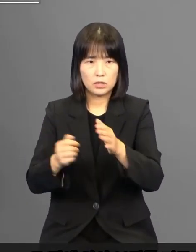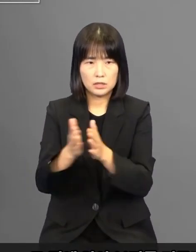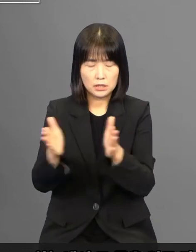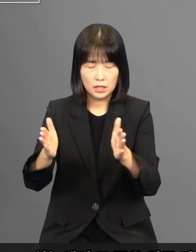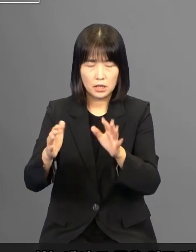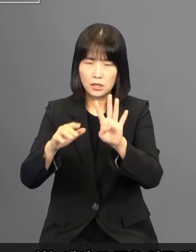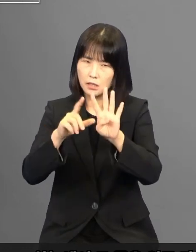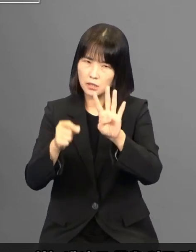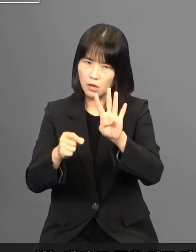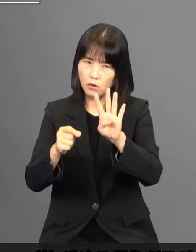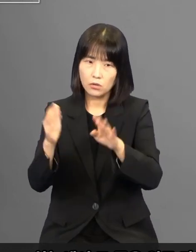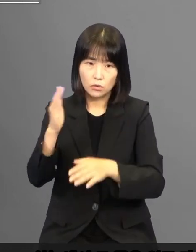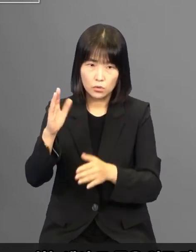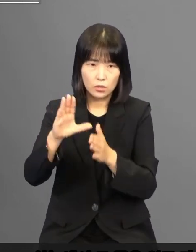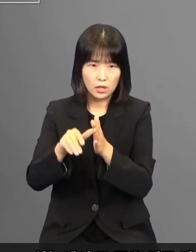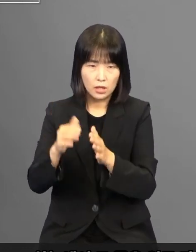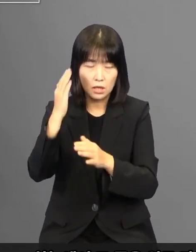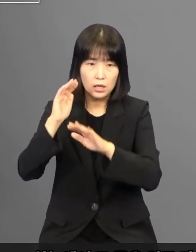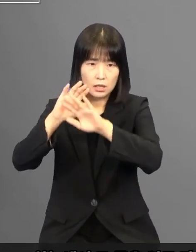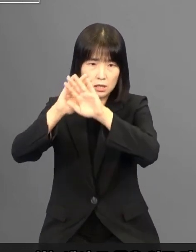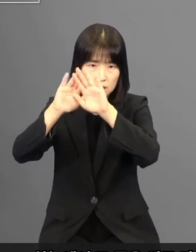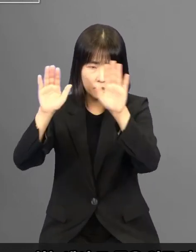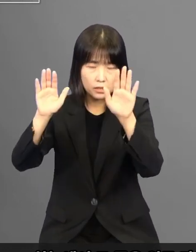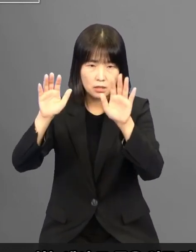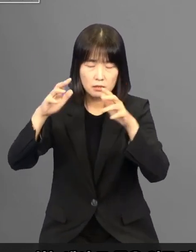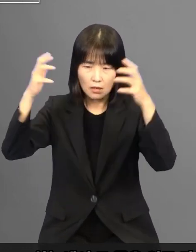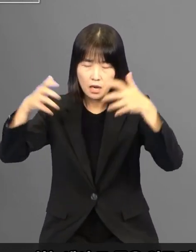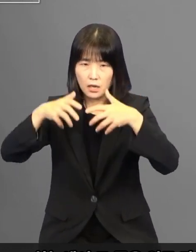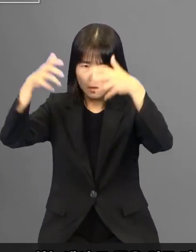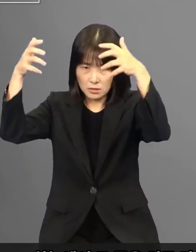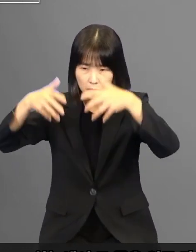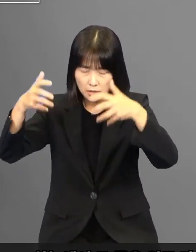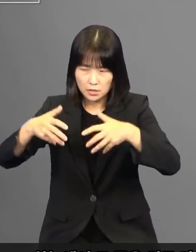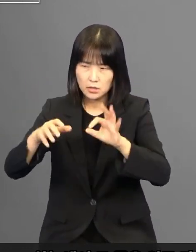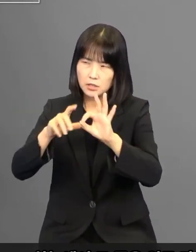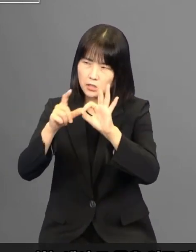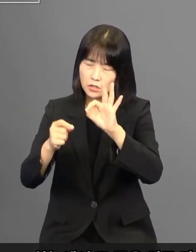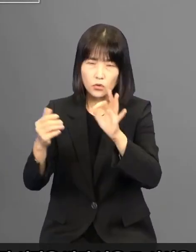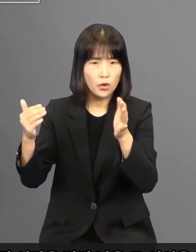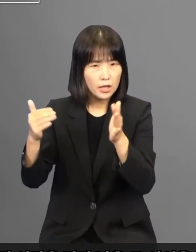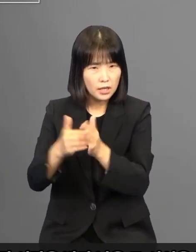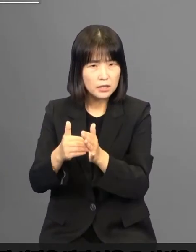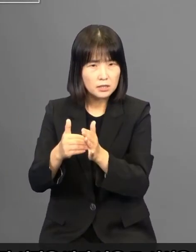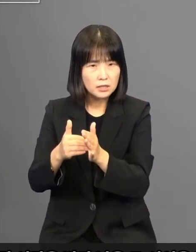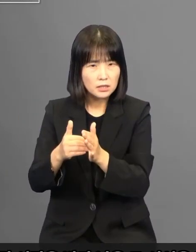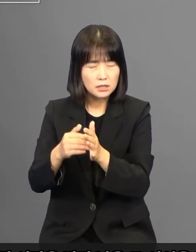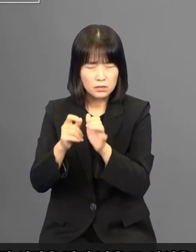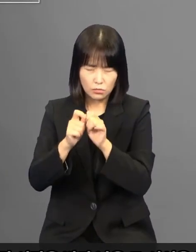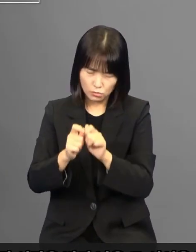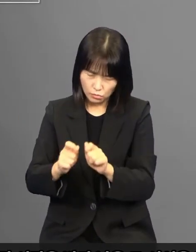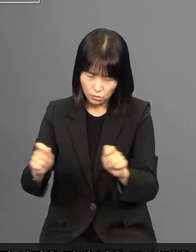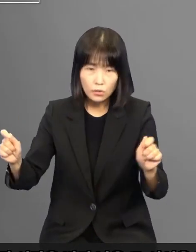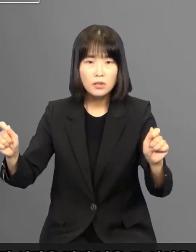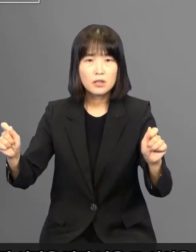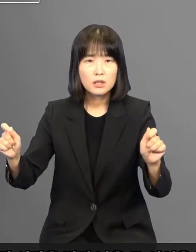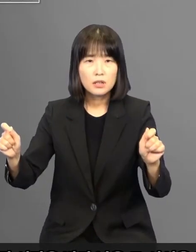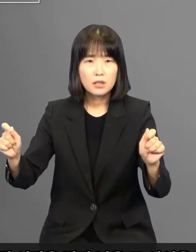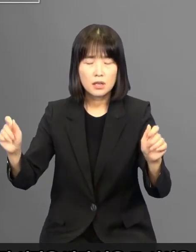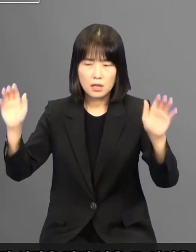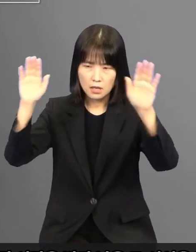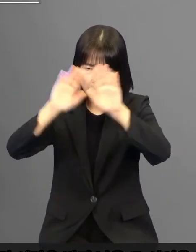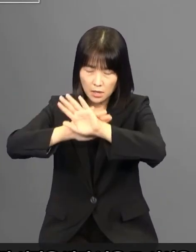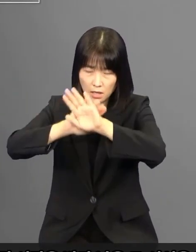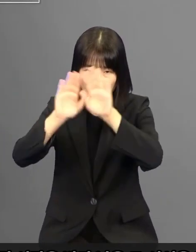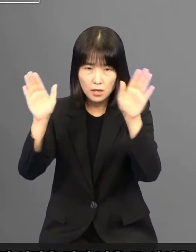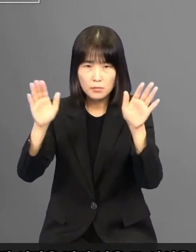4월쯤입니다. 하늘에서 그 죽음 위로 가을비 한 10월쯤까지 쏟아질 때까지 이 긴 시간을 밤과